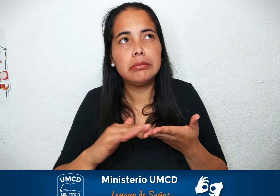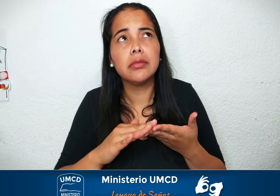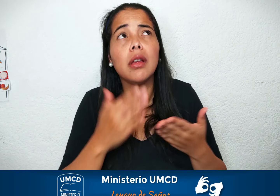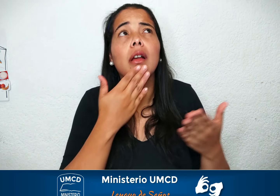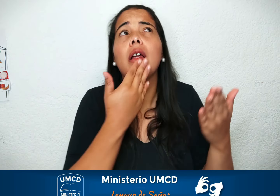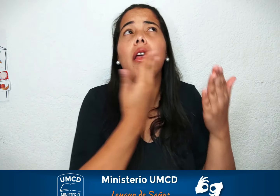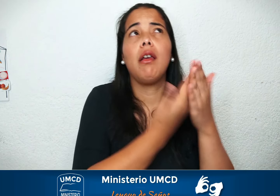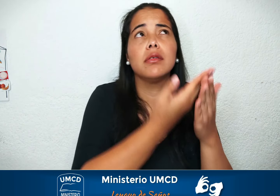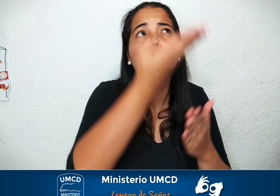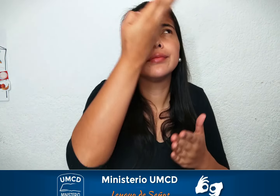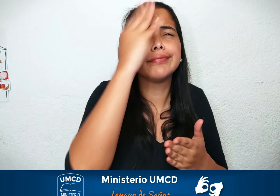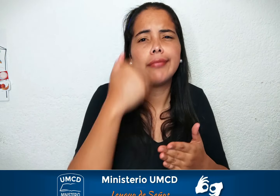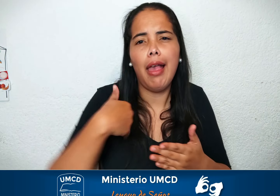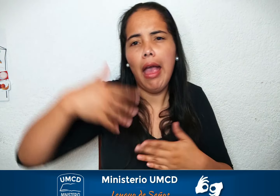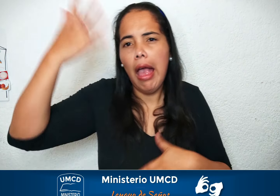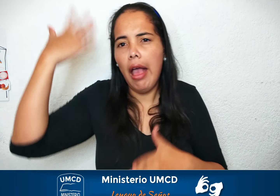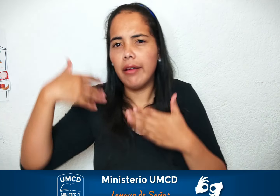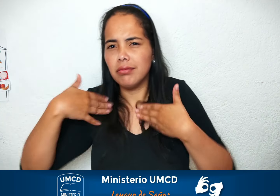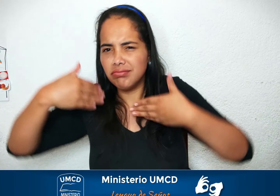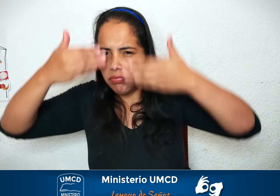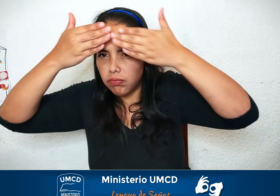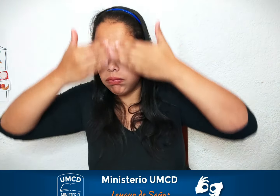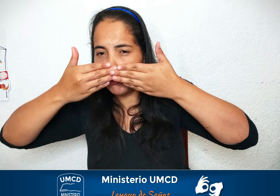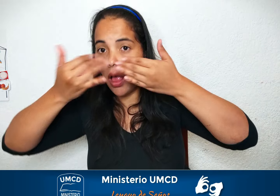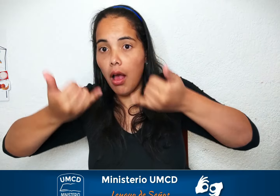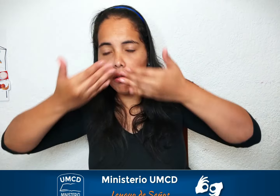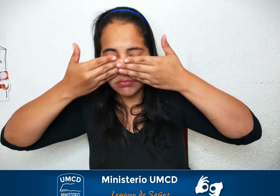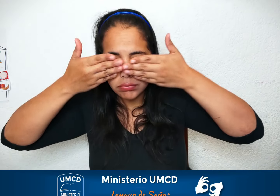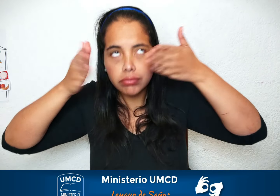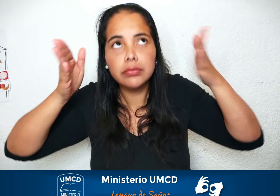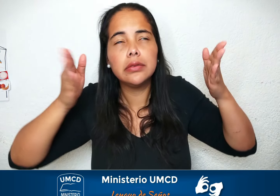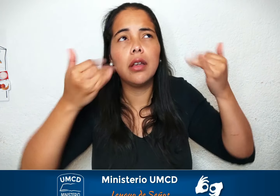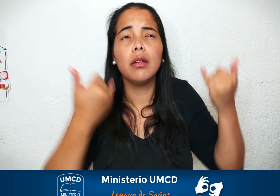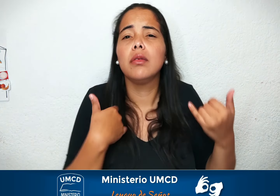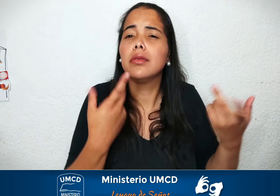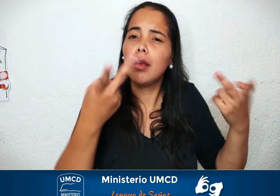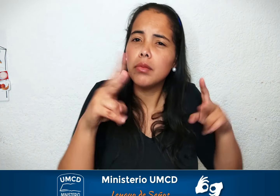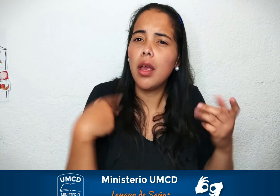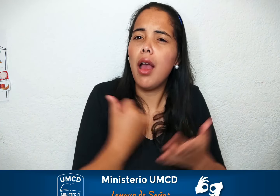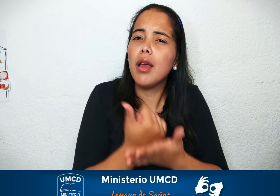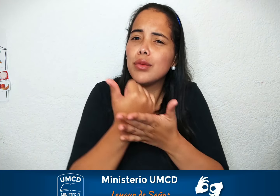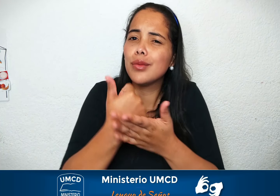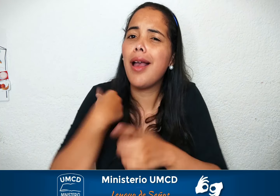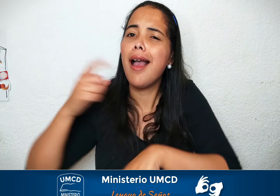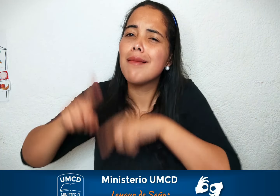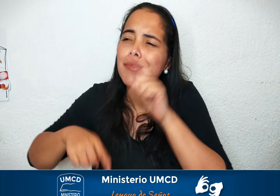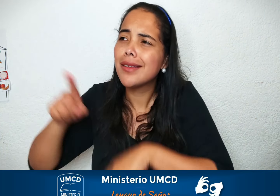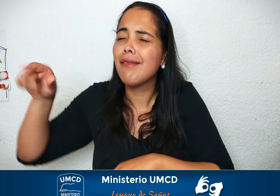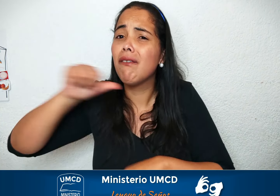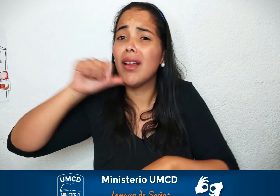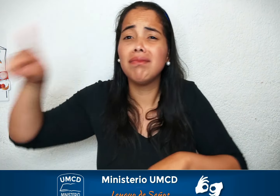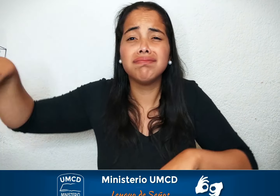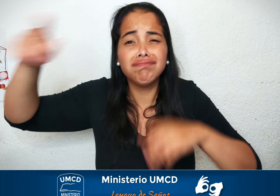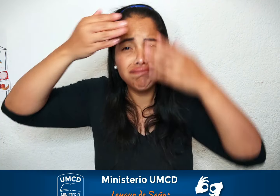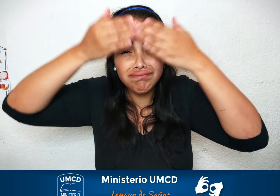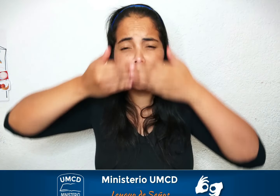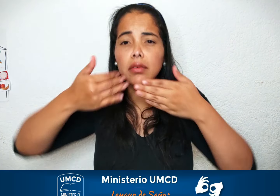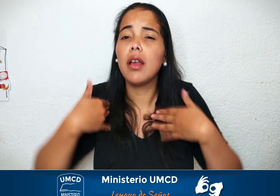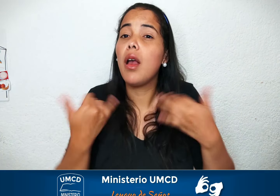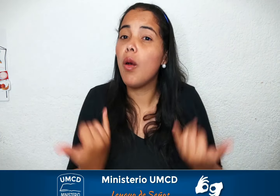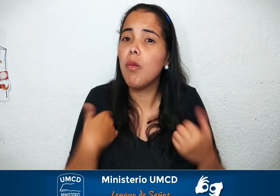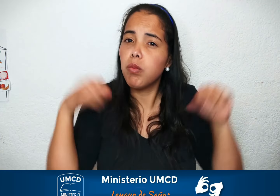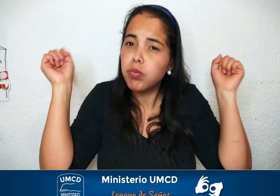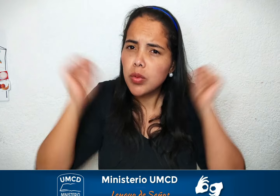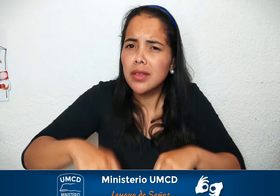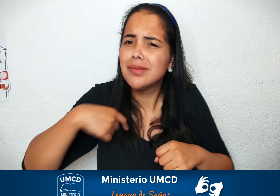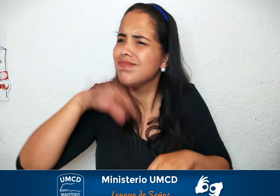gracias de que Dios ha trabajado en nosotros para llevarnos a entender un mensaje para que para el hombre natural